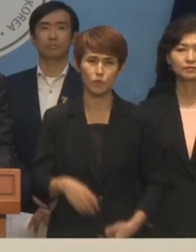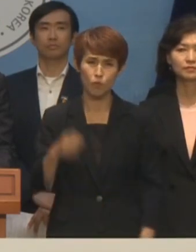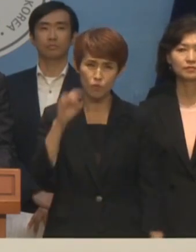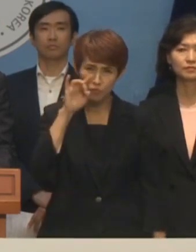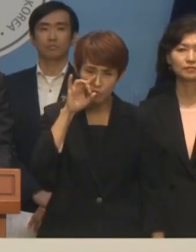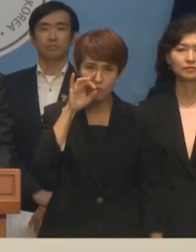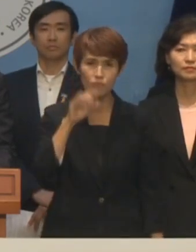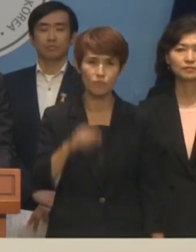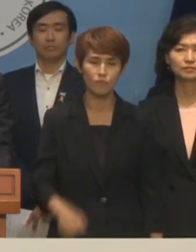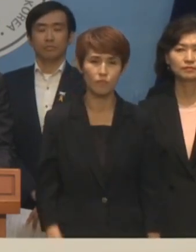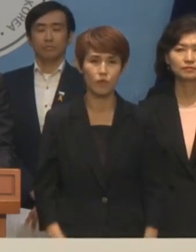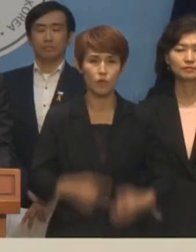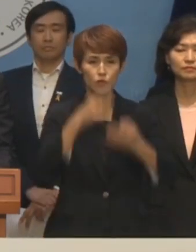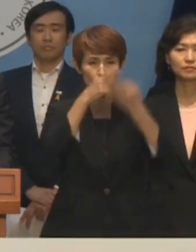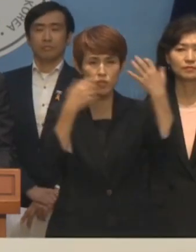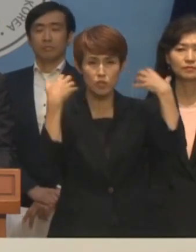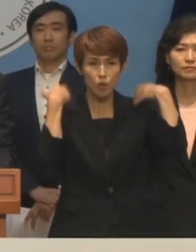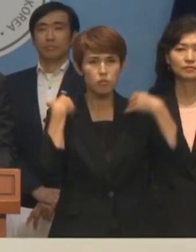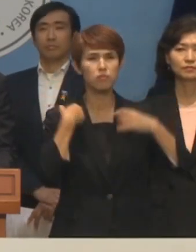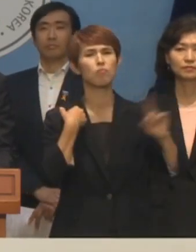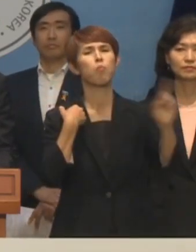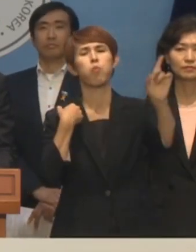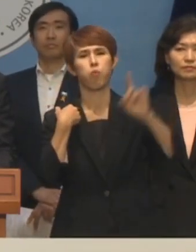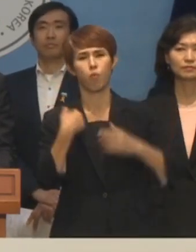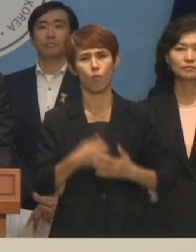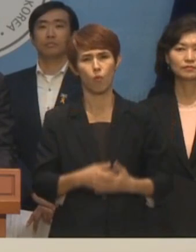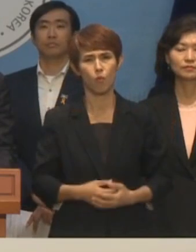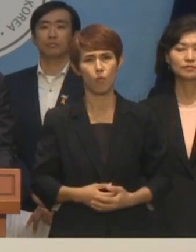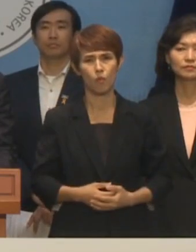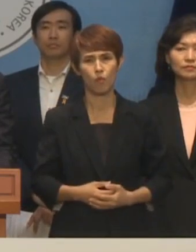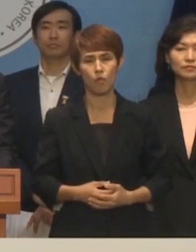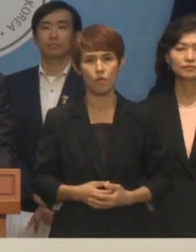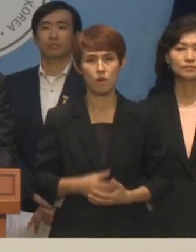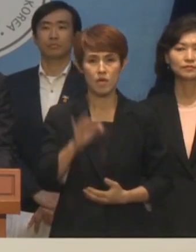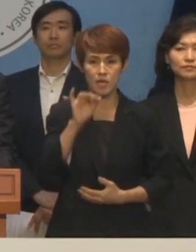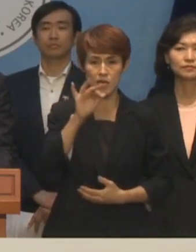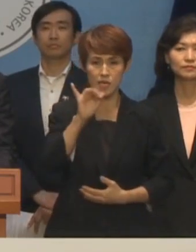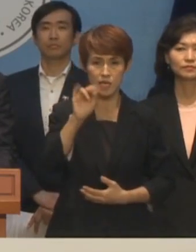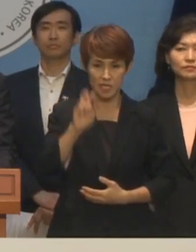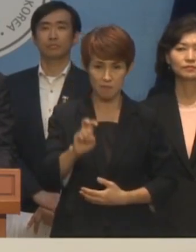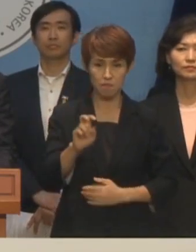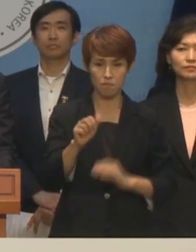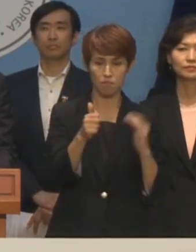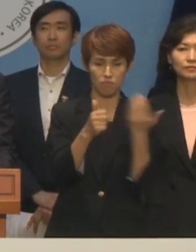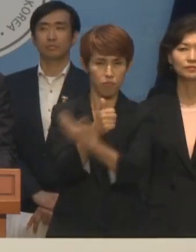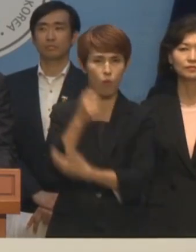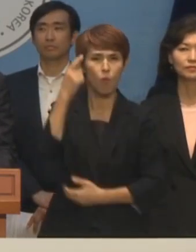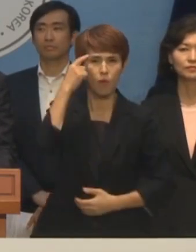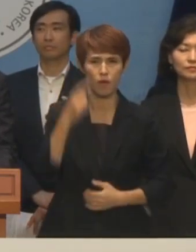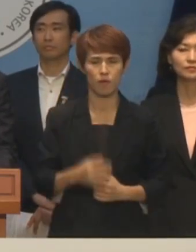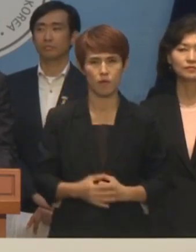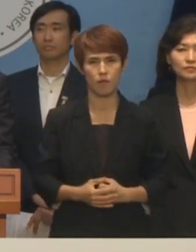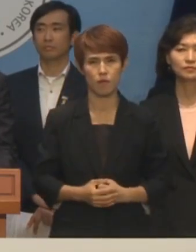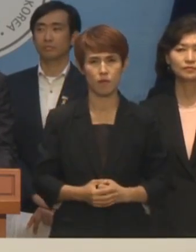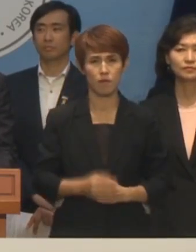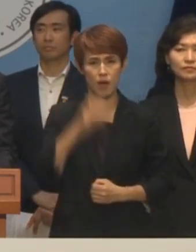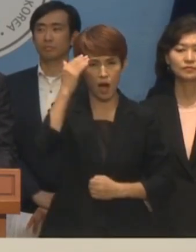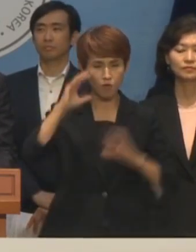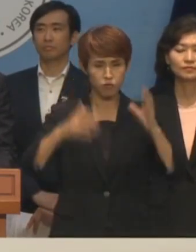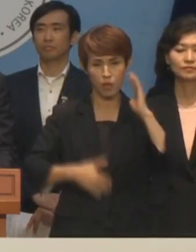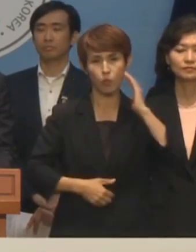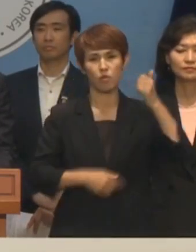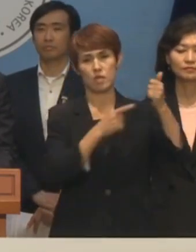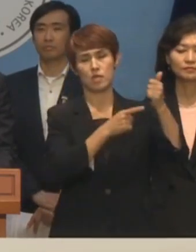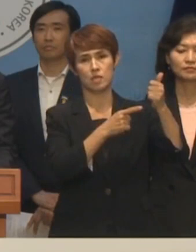궁금합니다. 윤석열 정부는 도대체 무엇을 위해 임성근 사단장을 이리도 감싸주고 있는 겁니까? 대한민국의